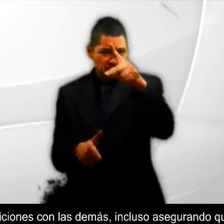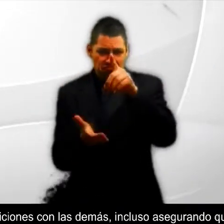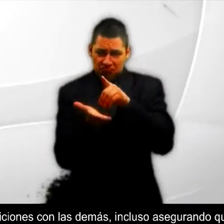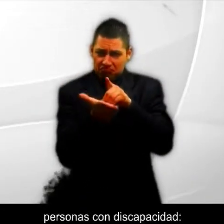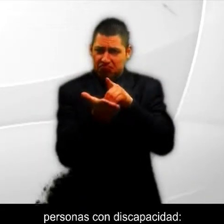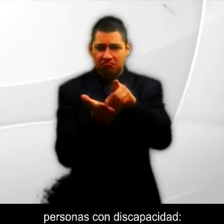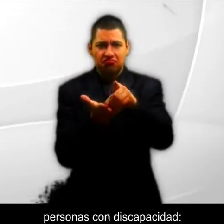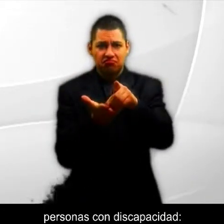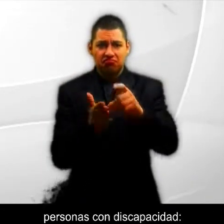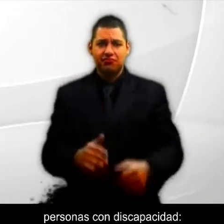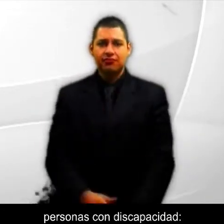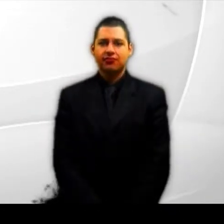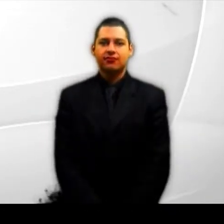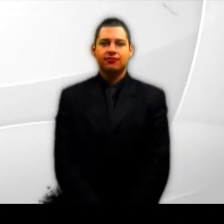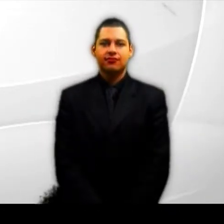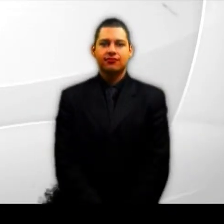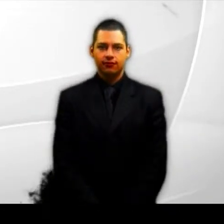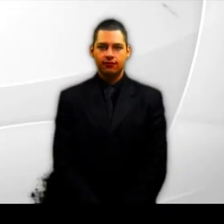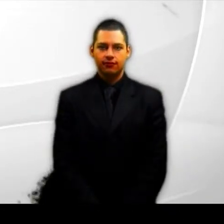personas con discapacidad a.